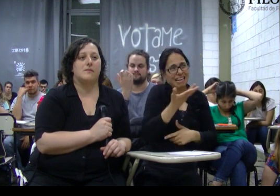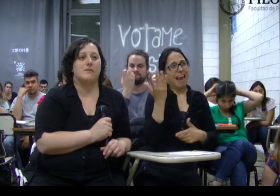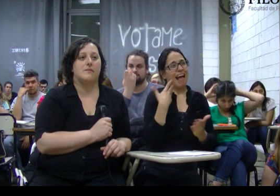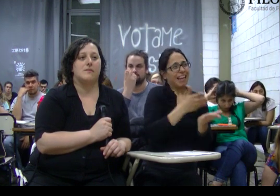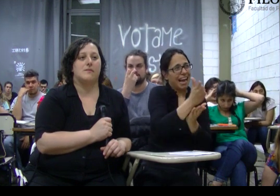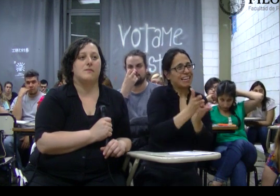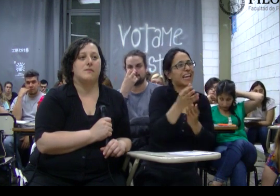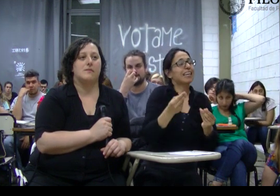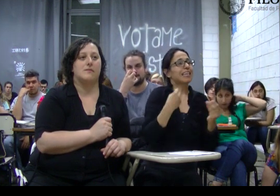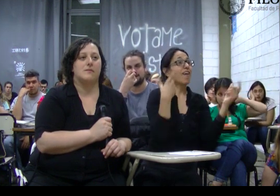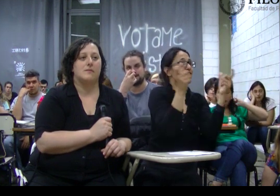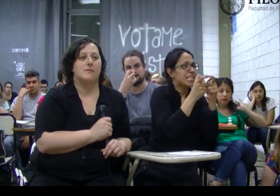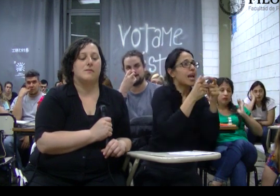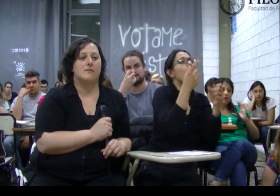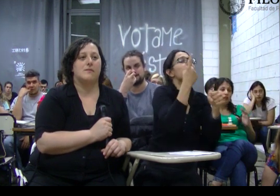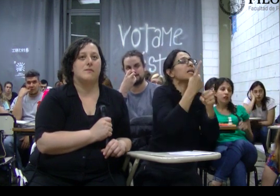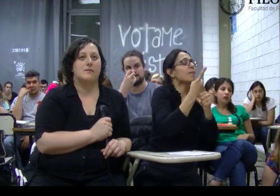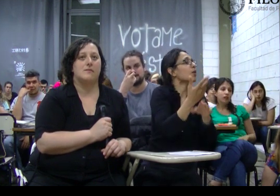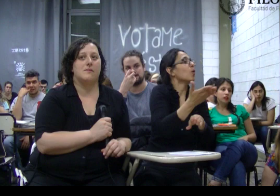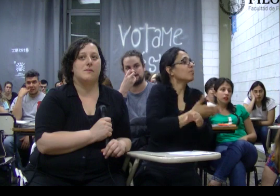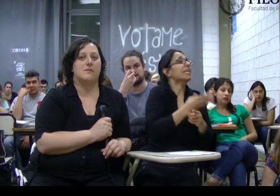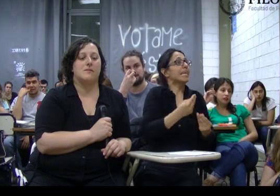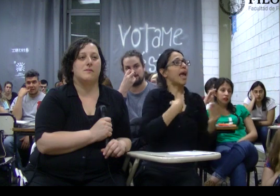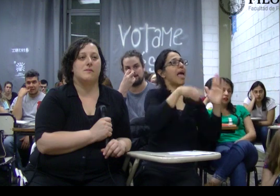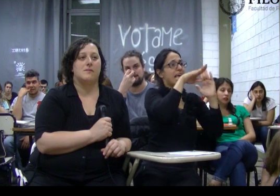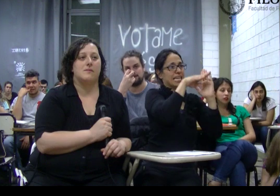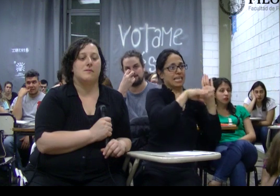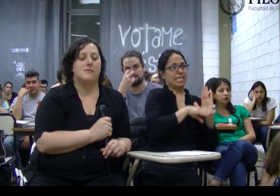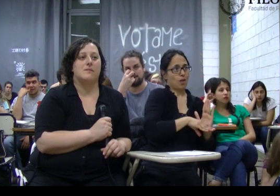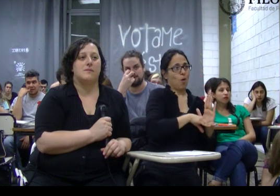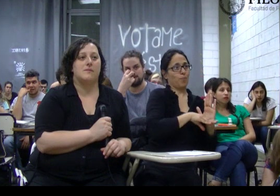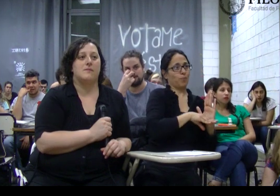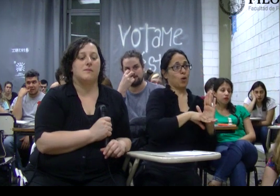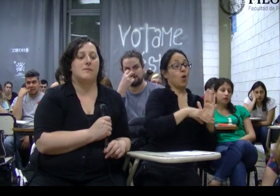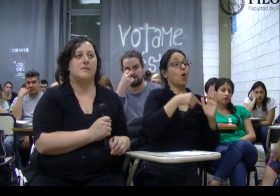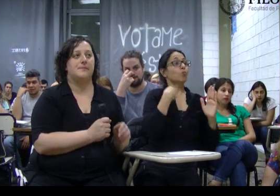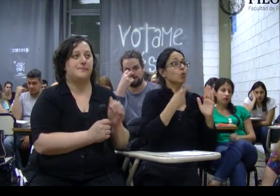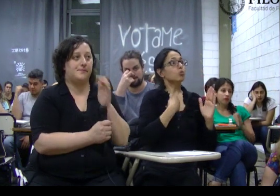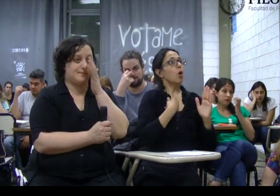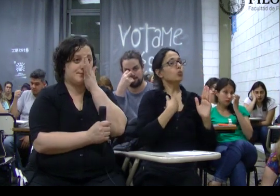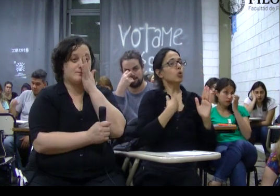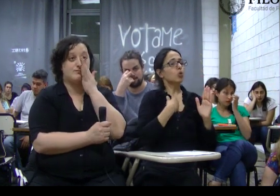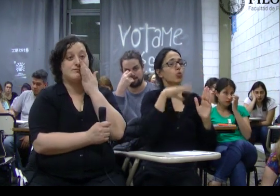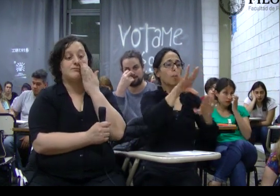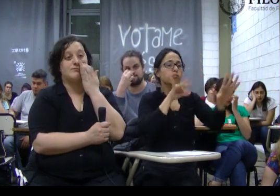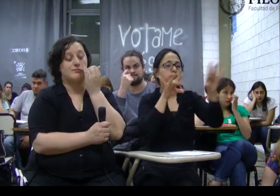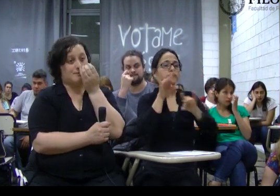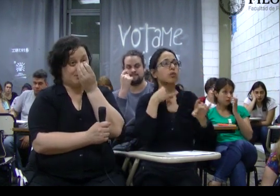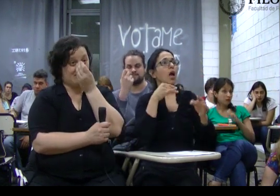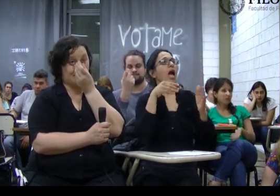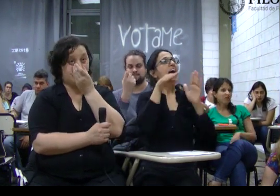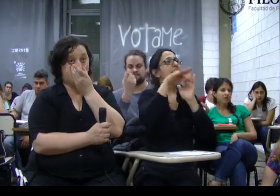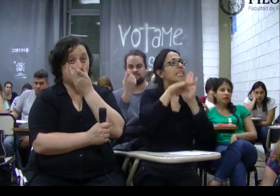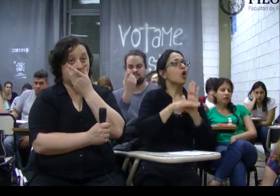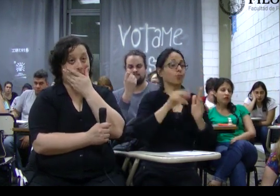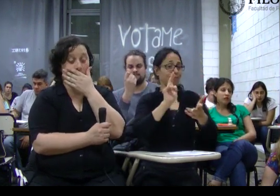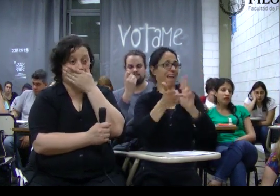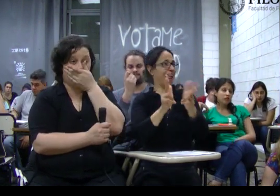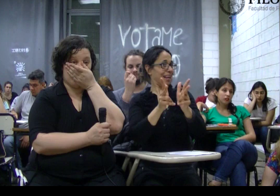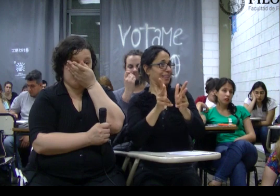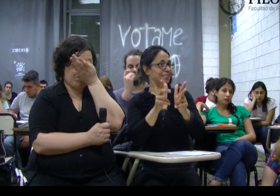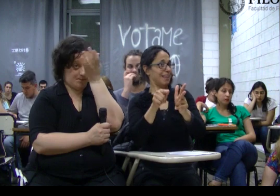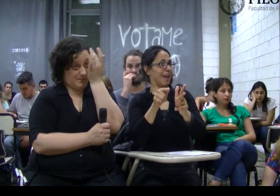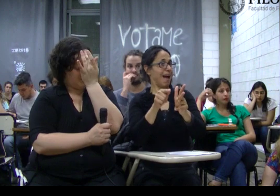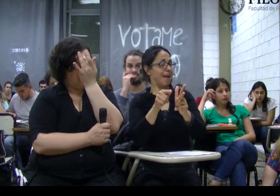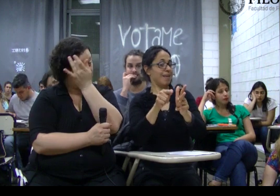guión inicial, se le pasó a esta persona el guión que se hizo en lengua de señas, se hace el guión en lengua de señas,